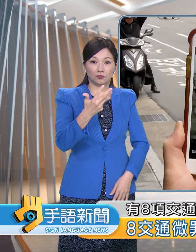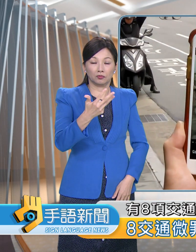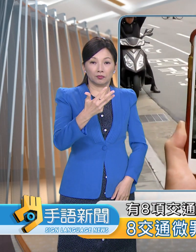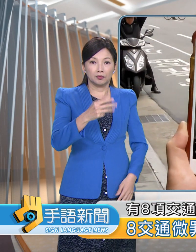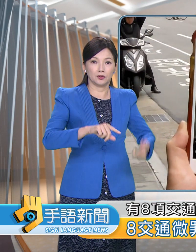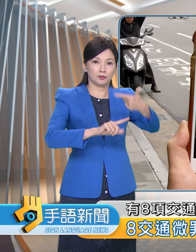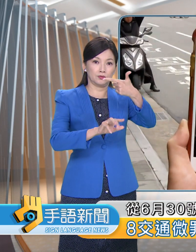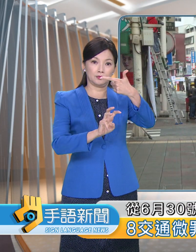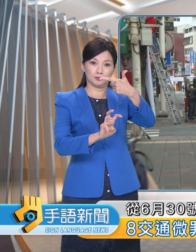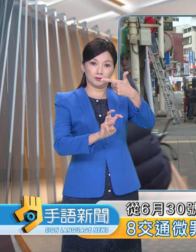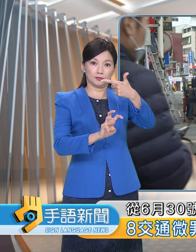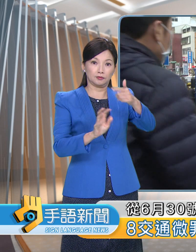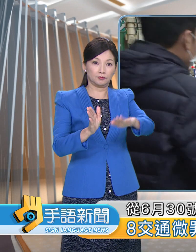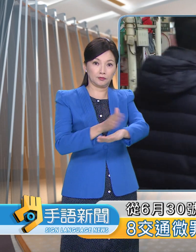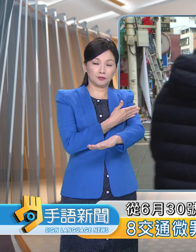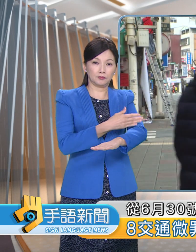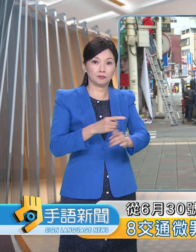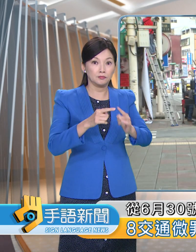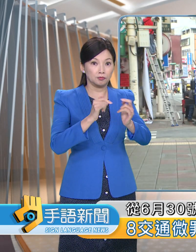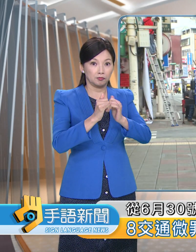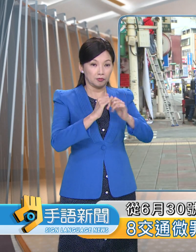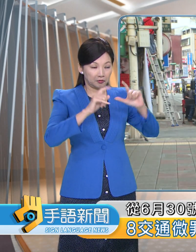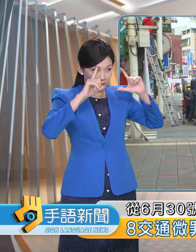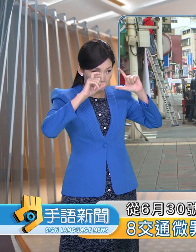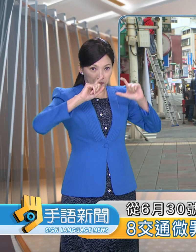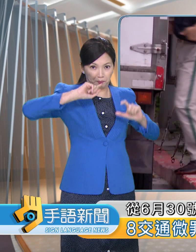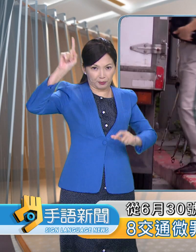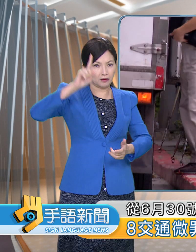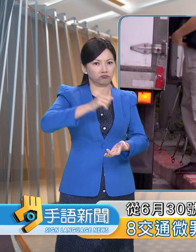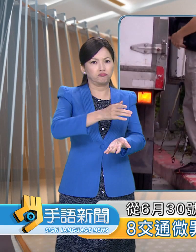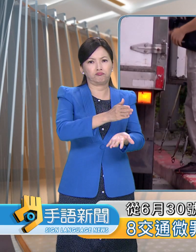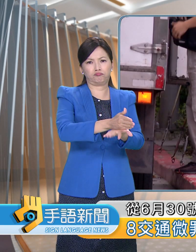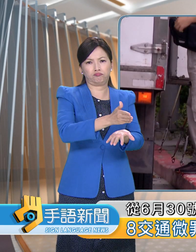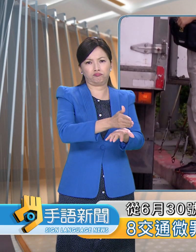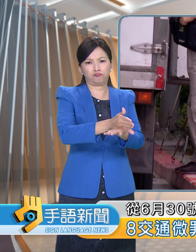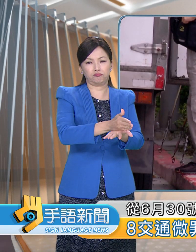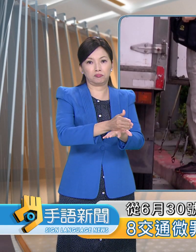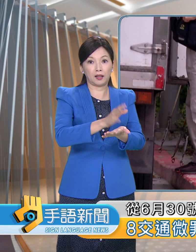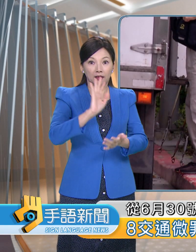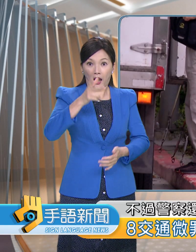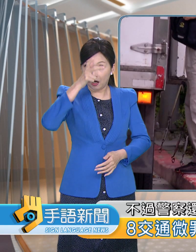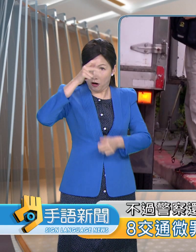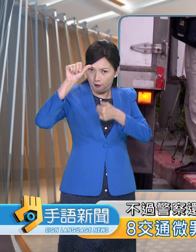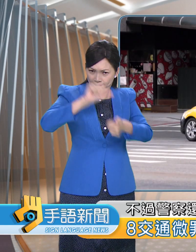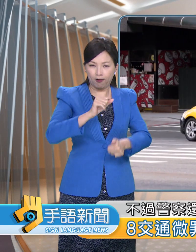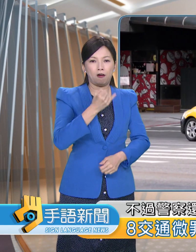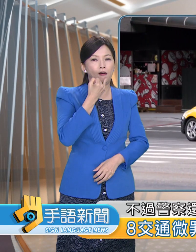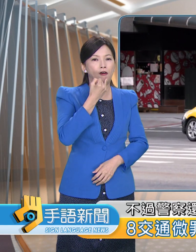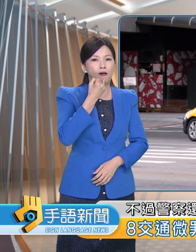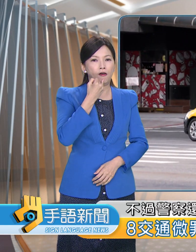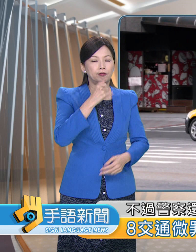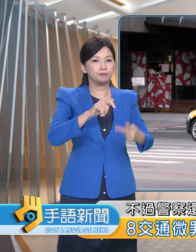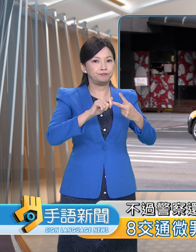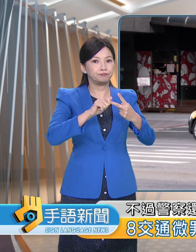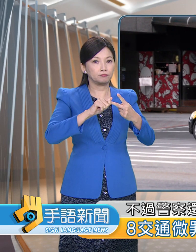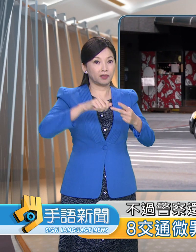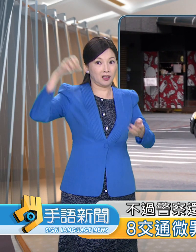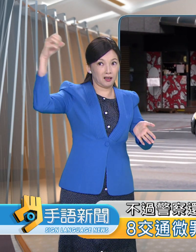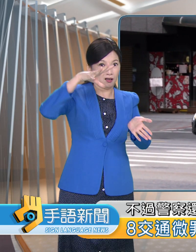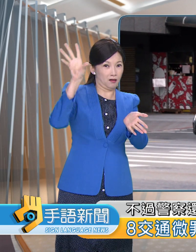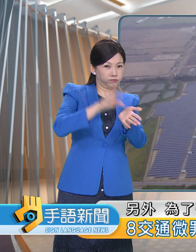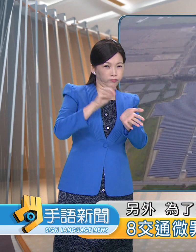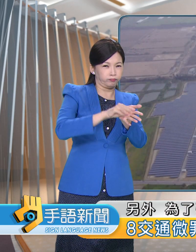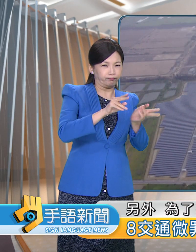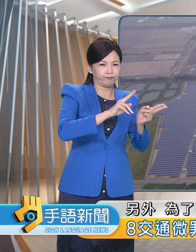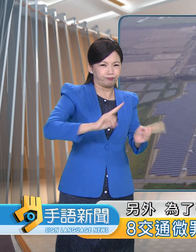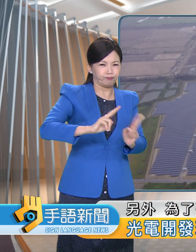从6月30号起，不开放让民众检举，不过警察还是会开单。